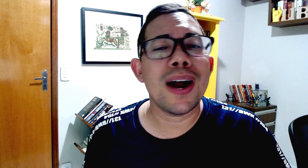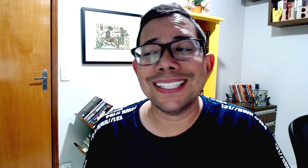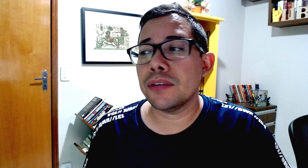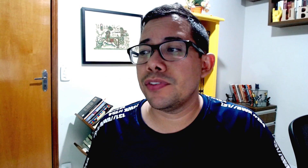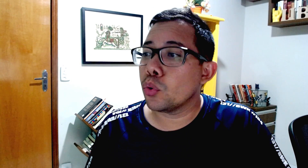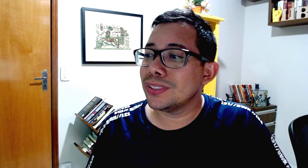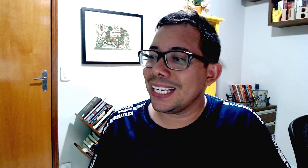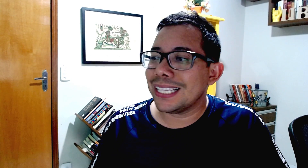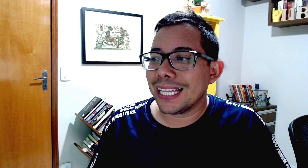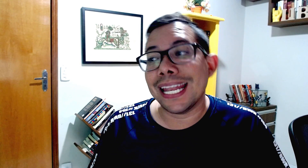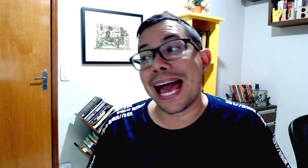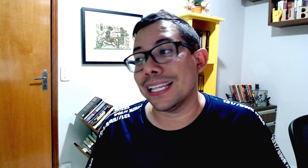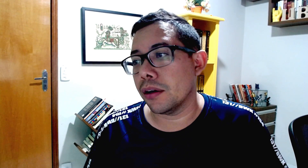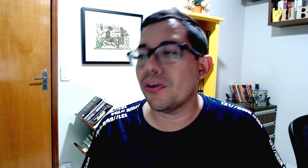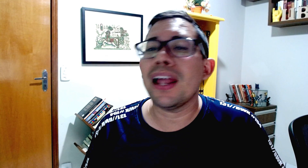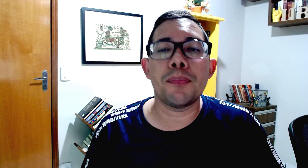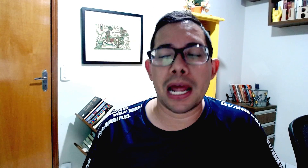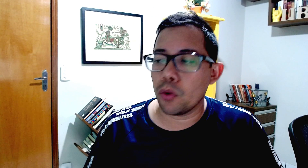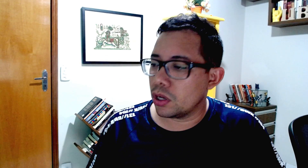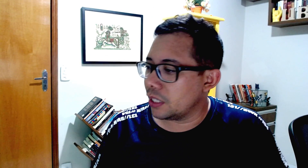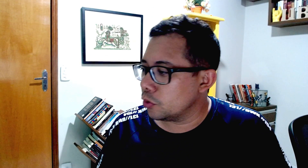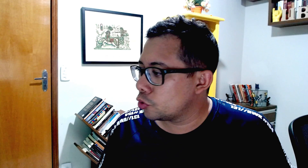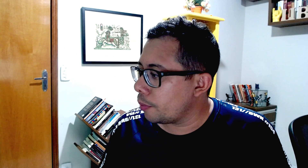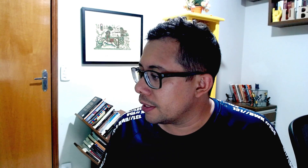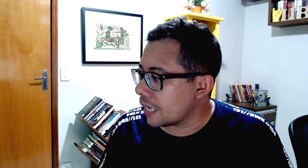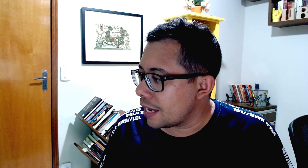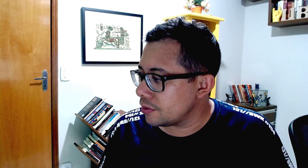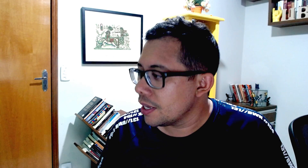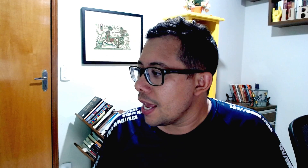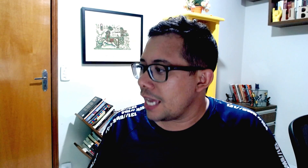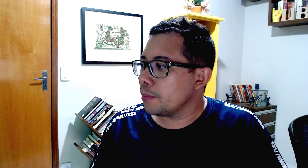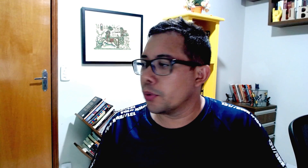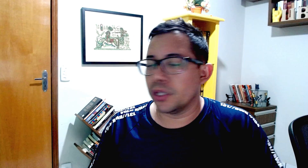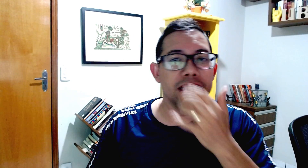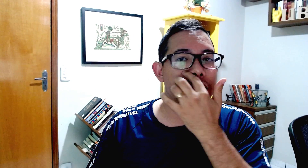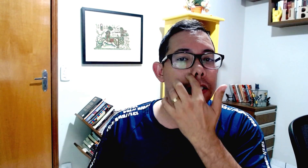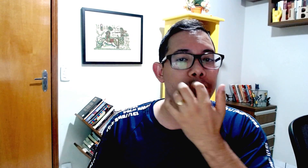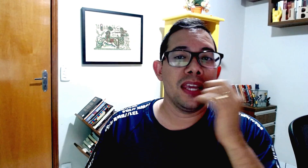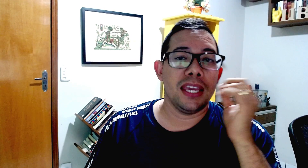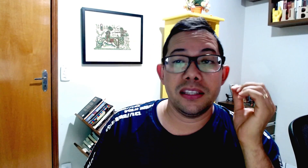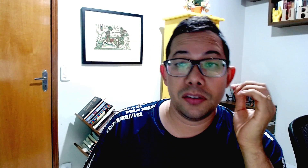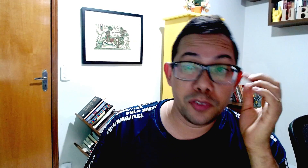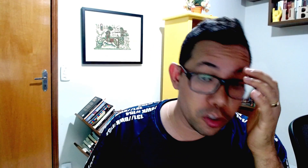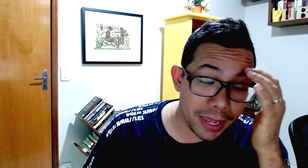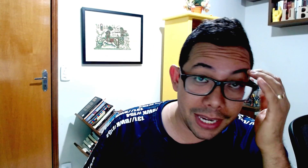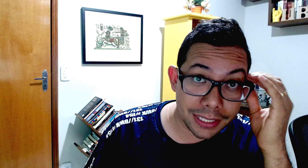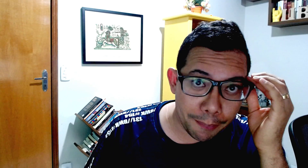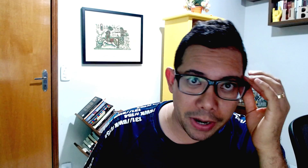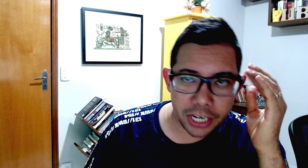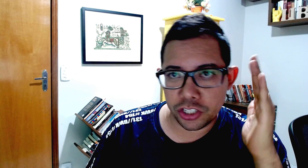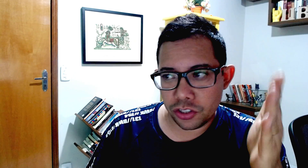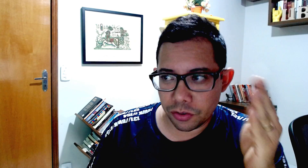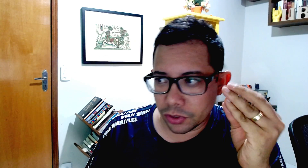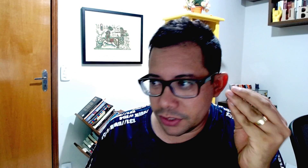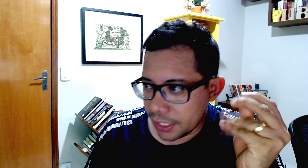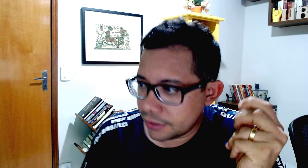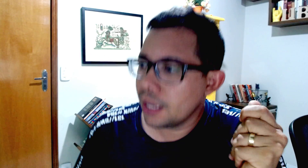ainda ficou sem entender nada? Fala para nós aí nos comentários. É importante esse feedback da parte de vocês.